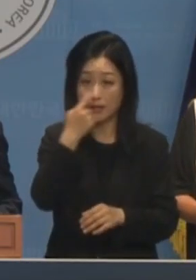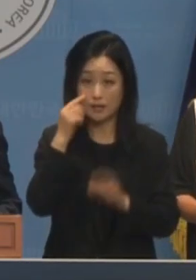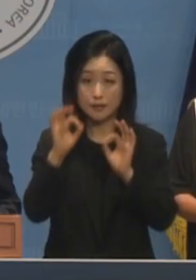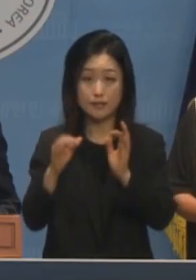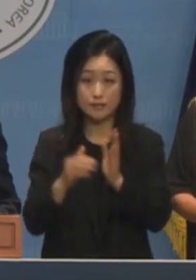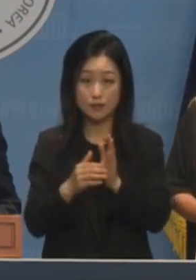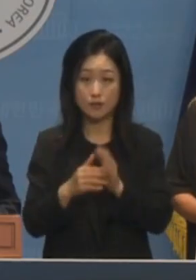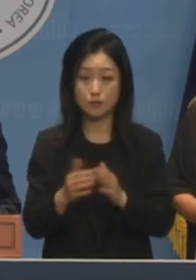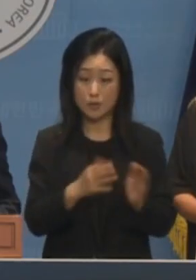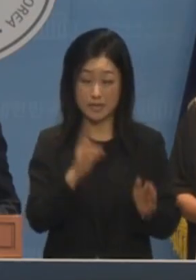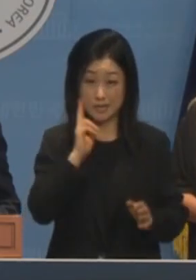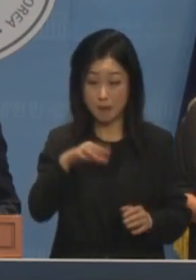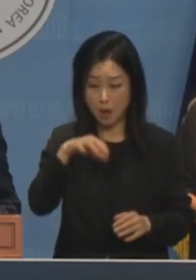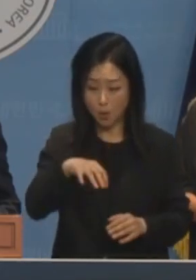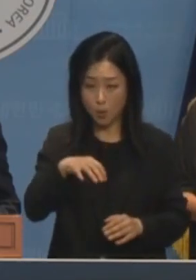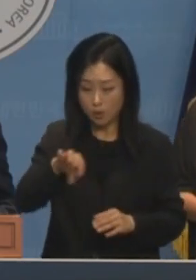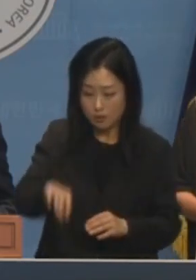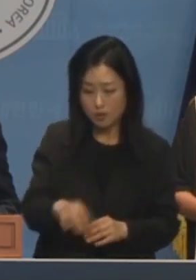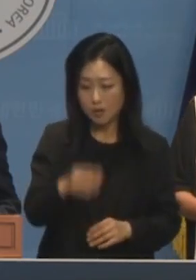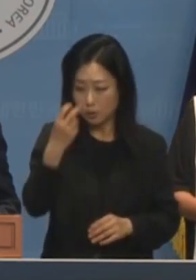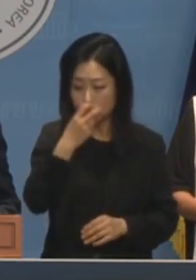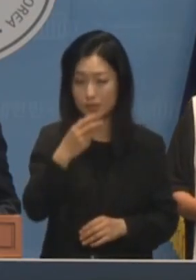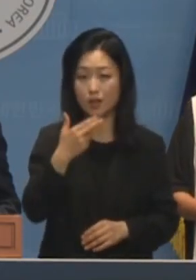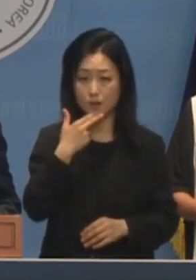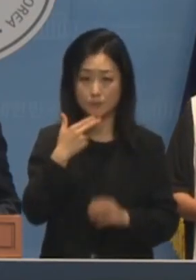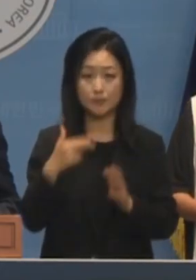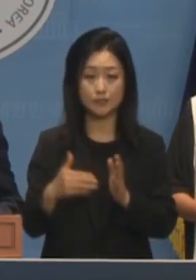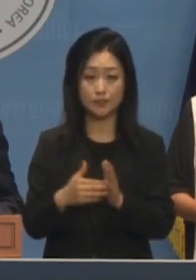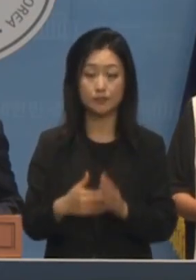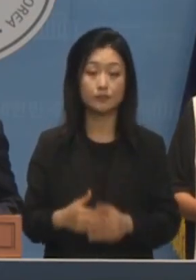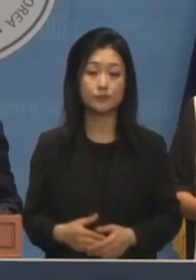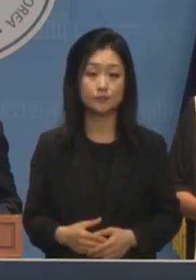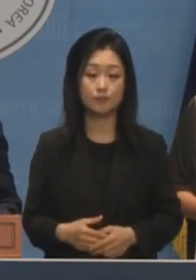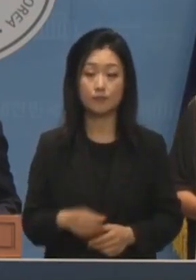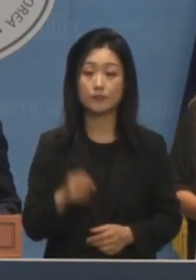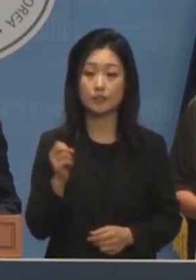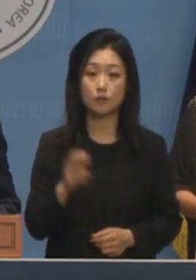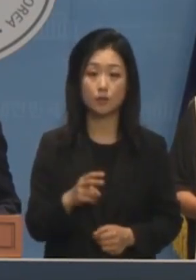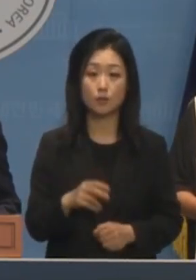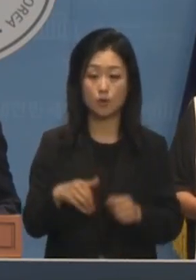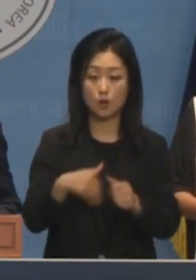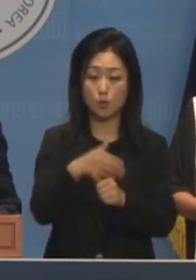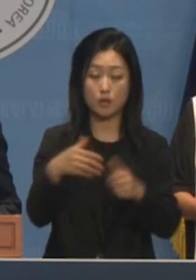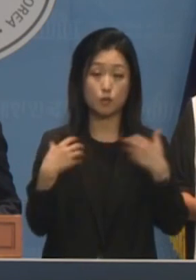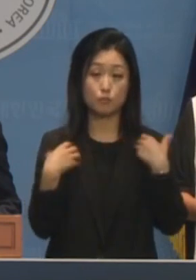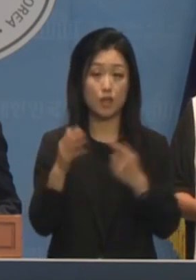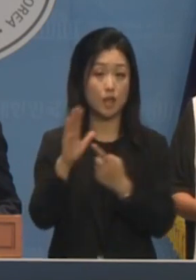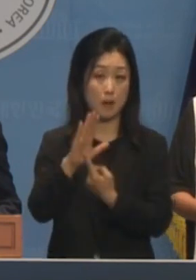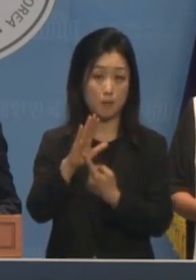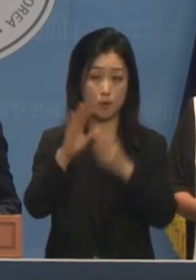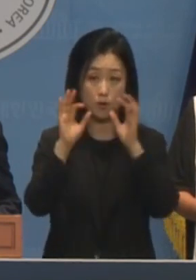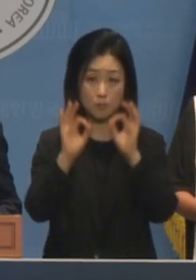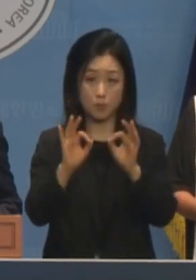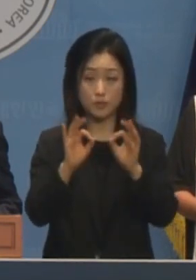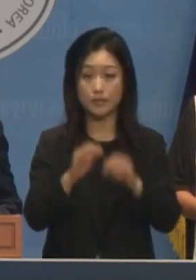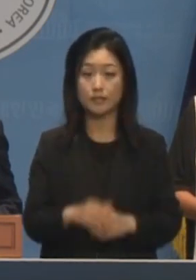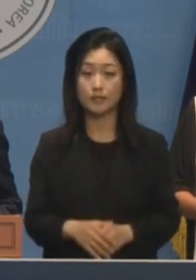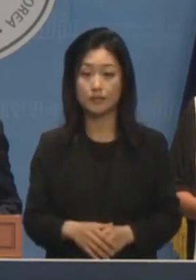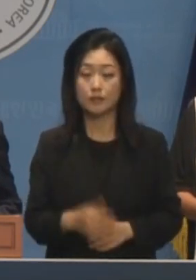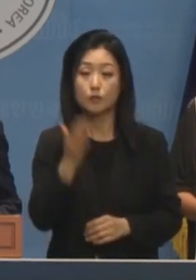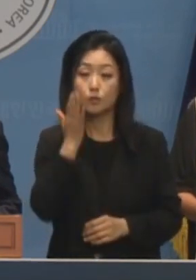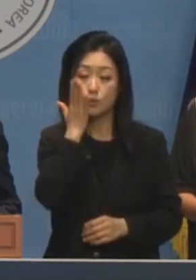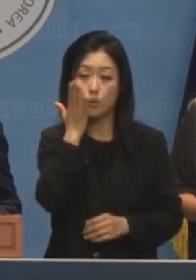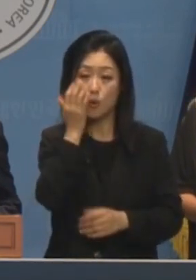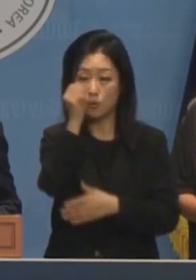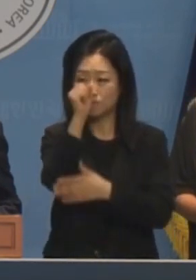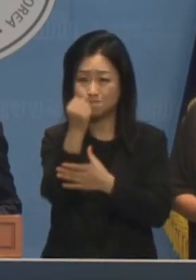구간은 아예 조사 대상에 포함되어 있지도 않았다. 또한 환경부의 발표 녹조 수치는